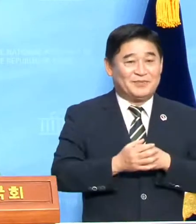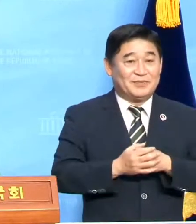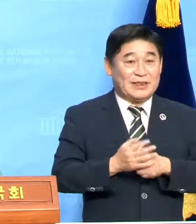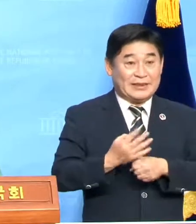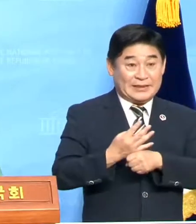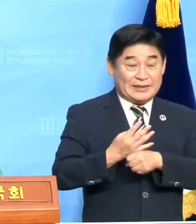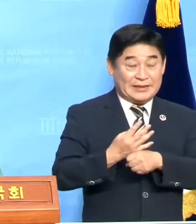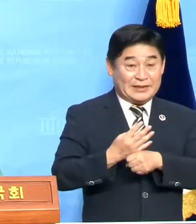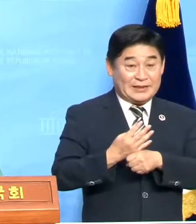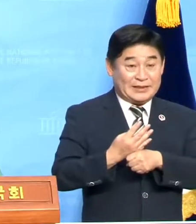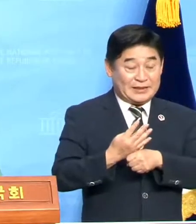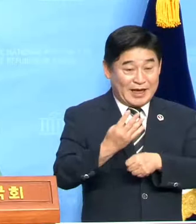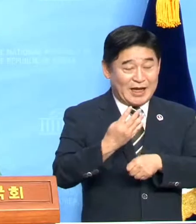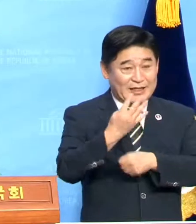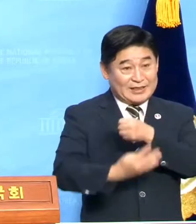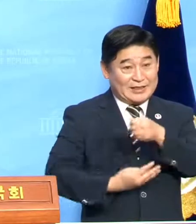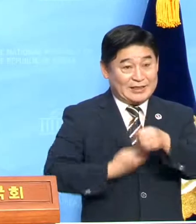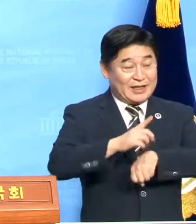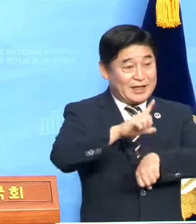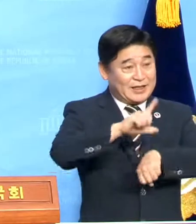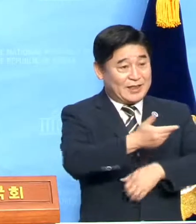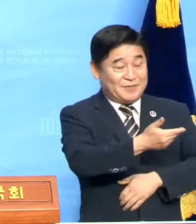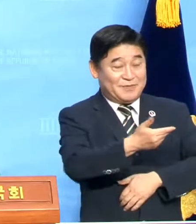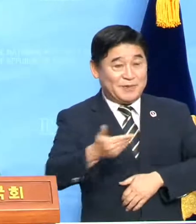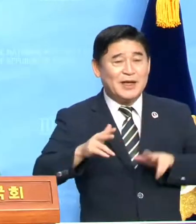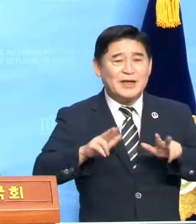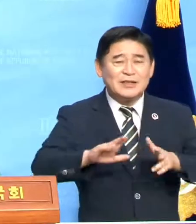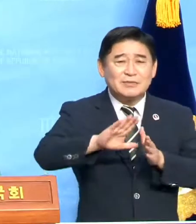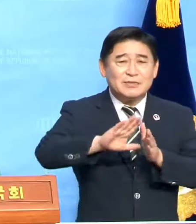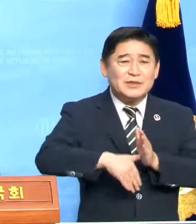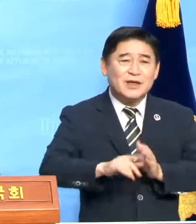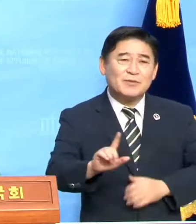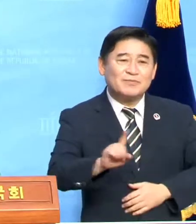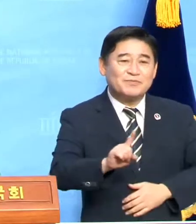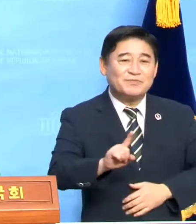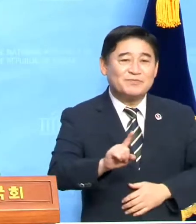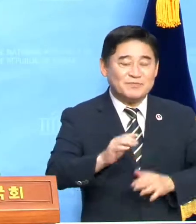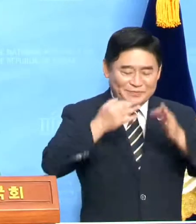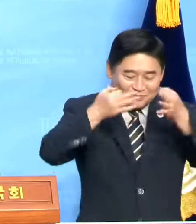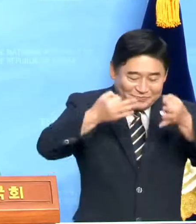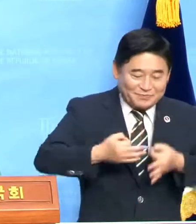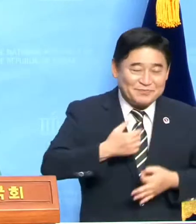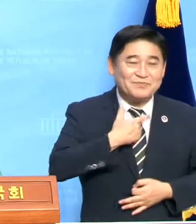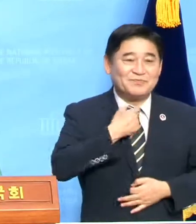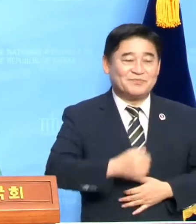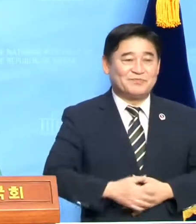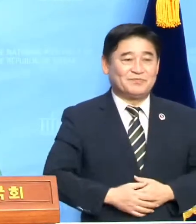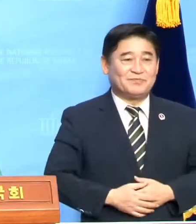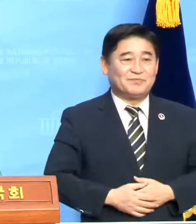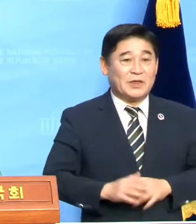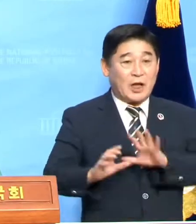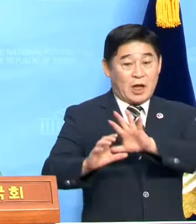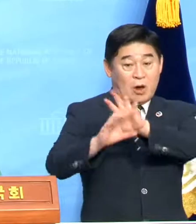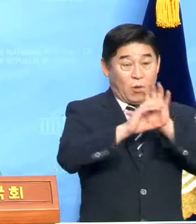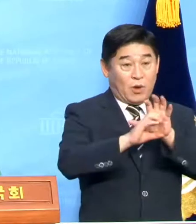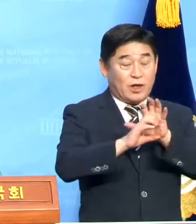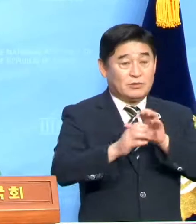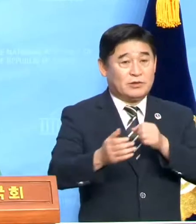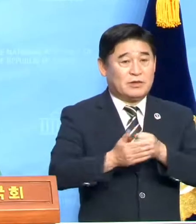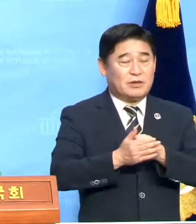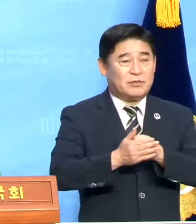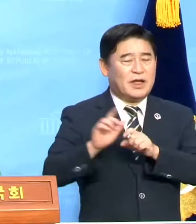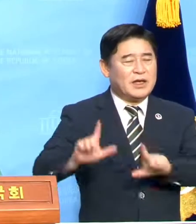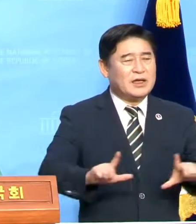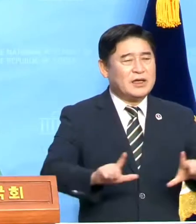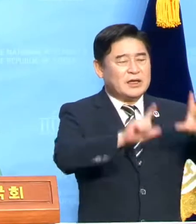4년이 흘렀습니다 지금 우리는 어떠한 시대에 살고 있는지 다시 한번 돌아보고 싶습니다 코라 1 그로 우리의 일상 은